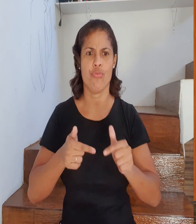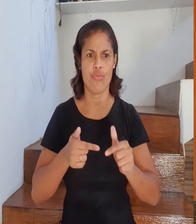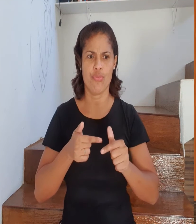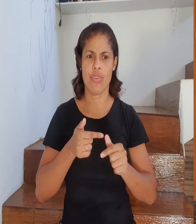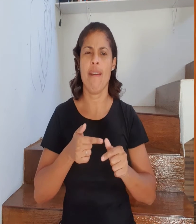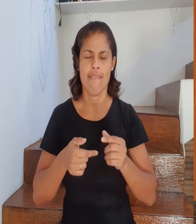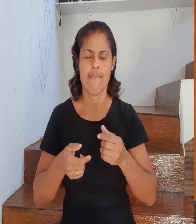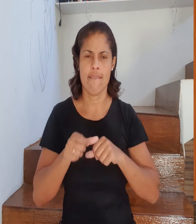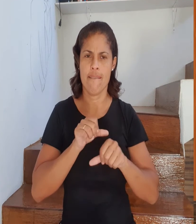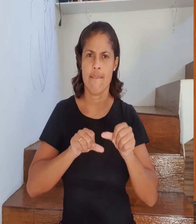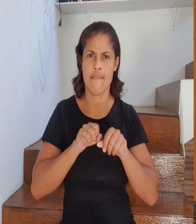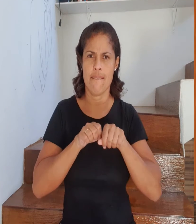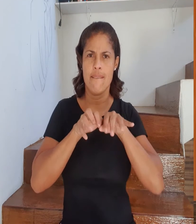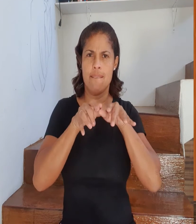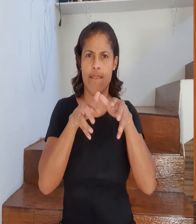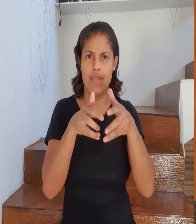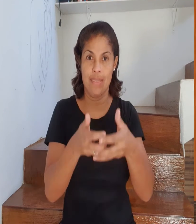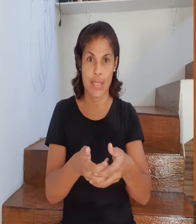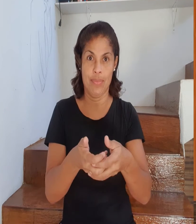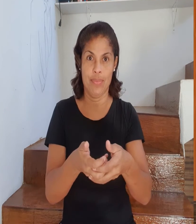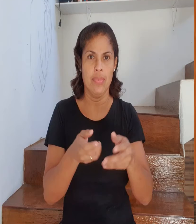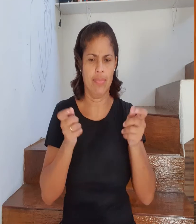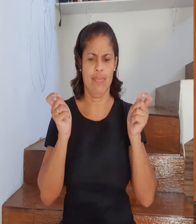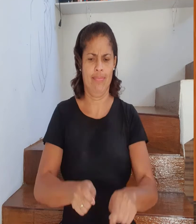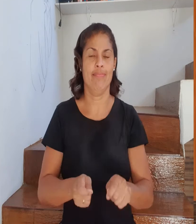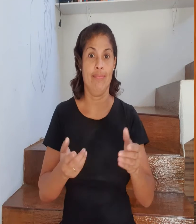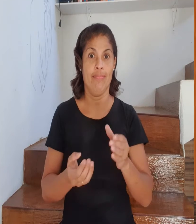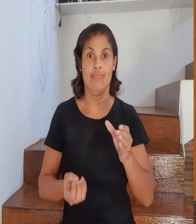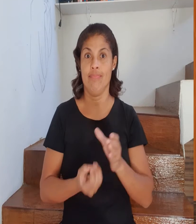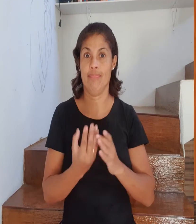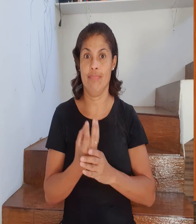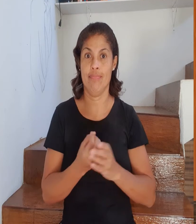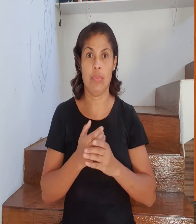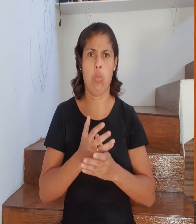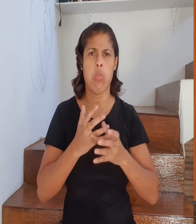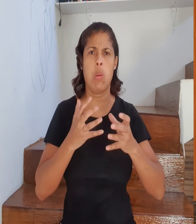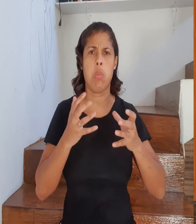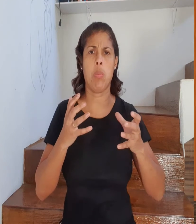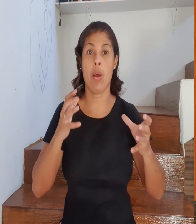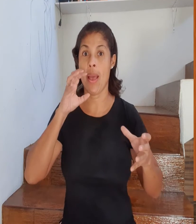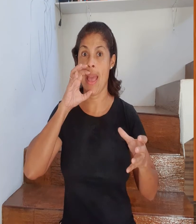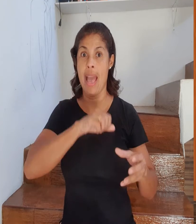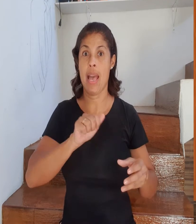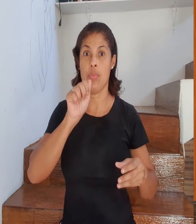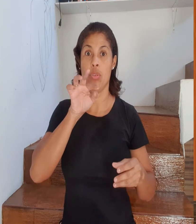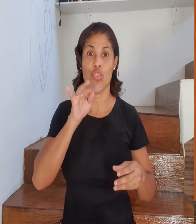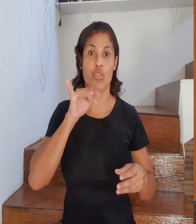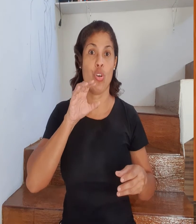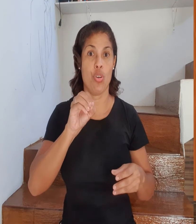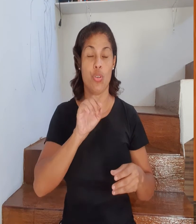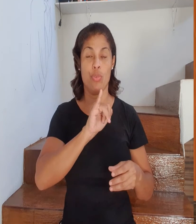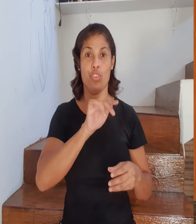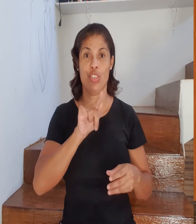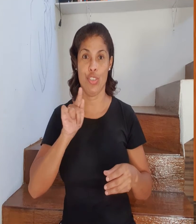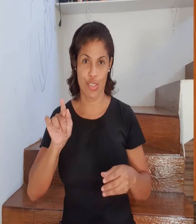foram ativadas, sofreram expansão clonal e agora são capazes de produzir grandes quantidades de